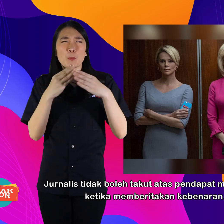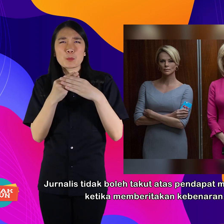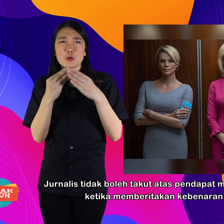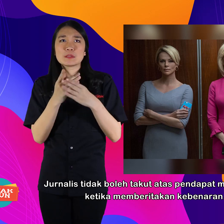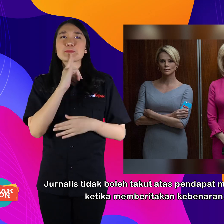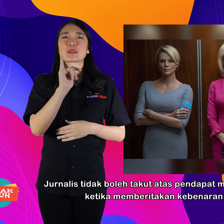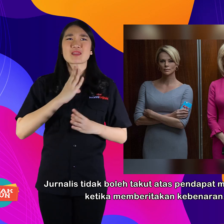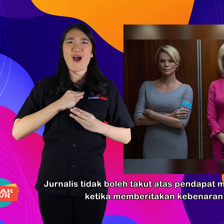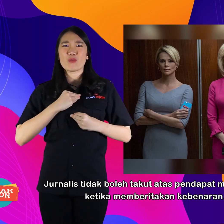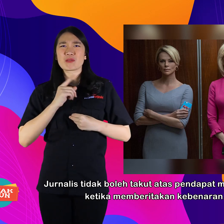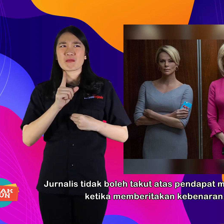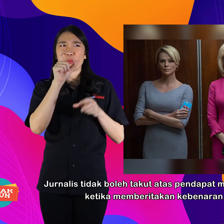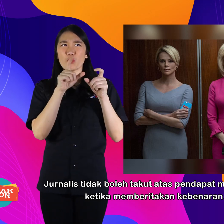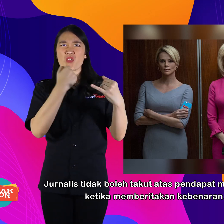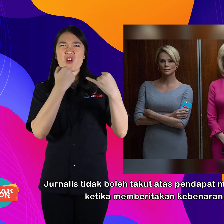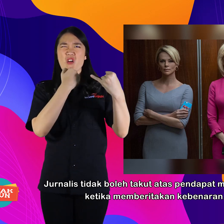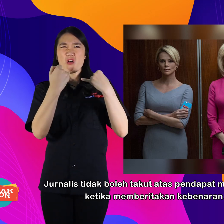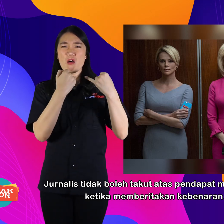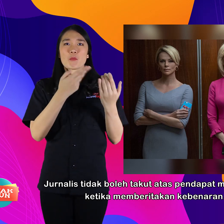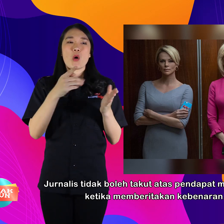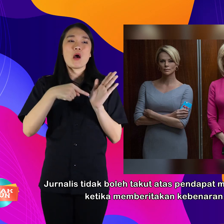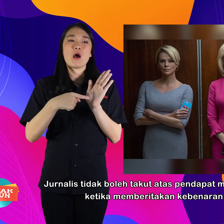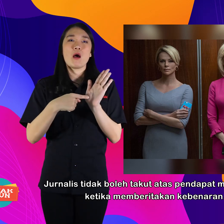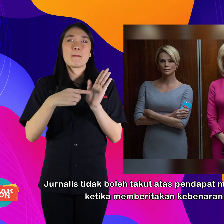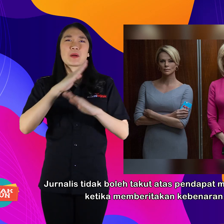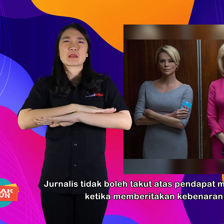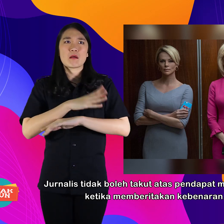Jurnalis tidak boleh takut atas pendapat masyarakat ketika memberitakan kebenaran.